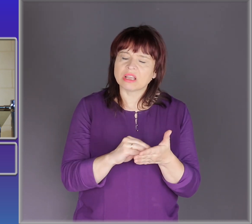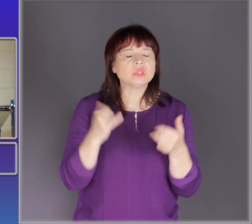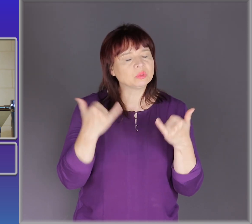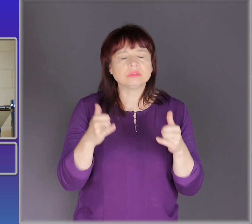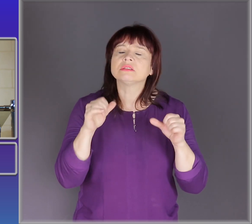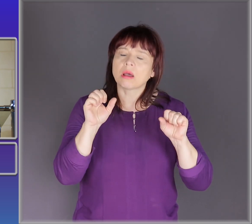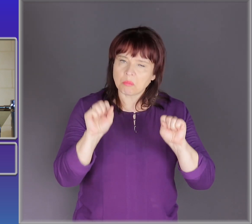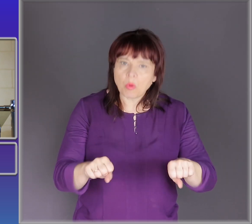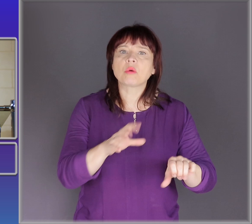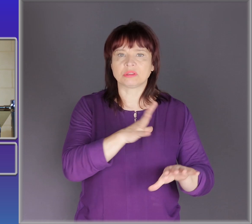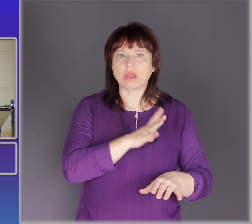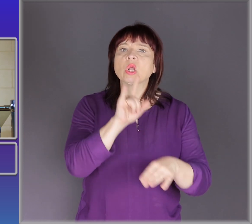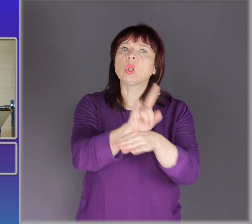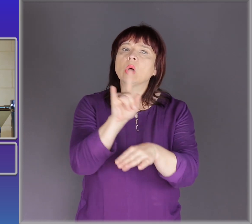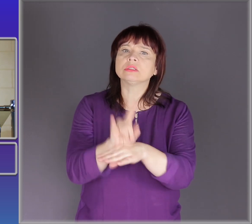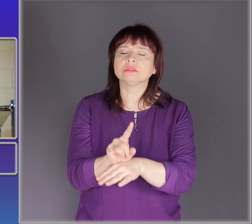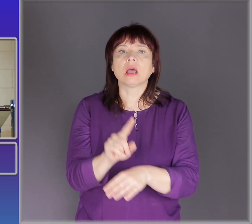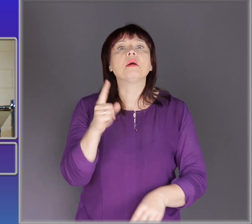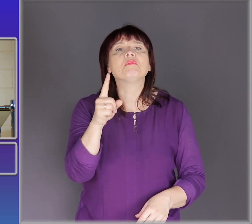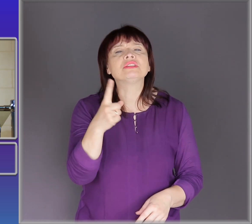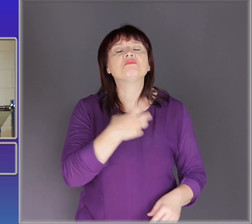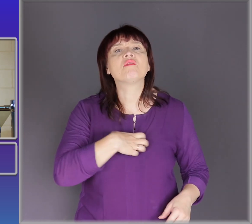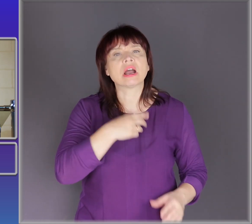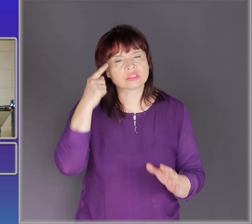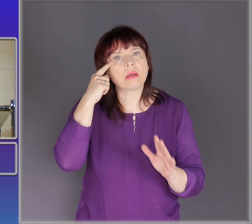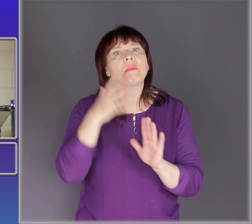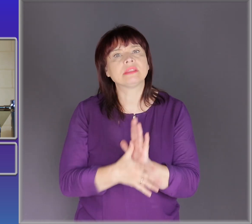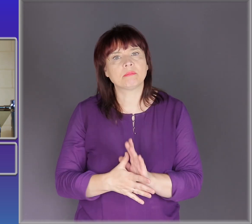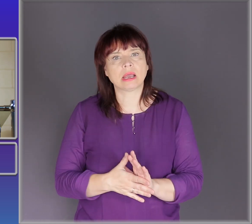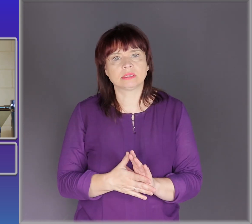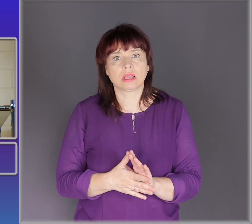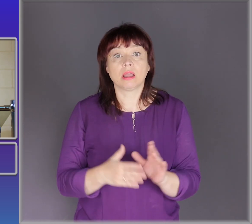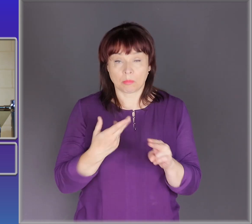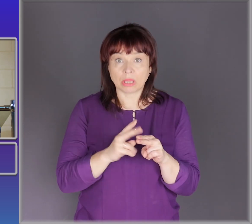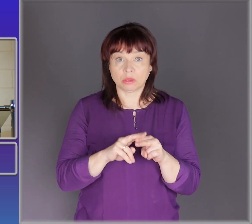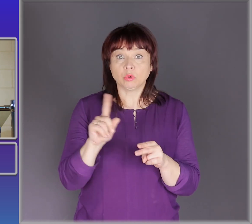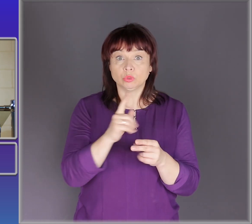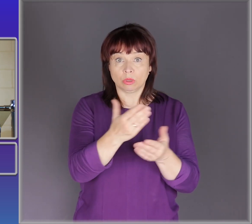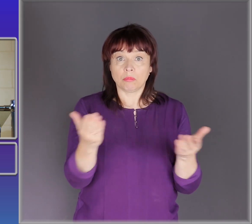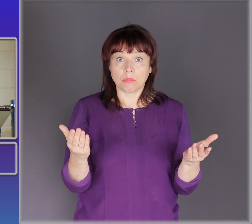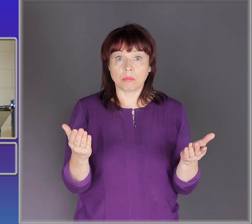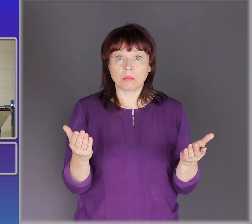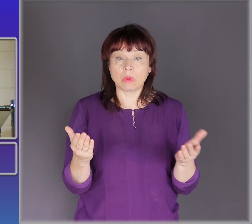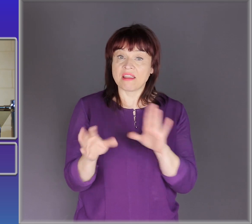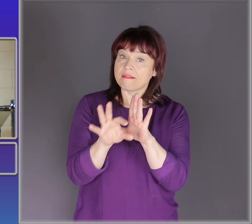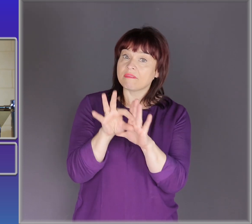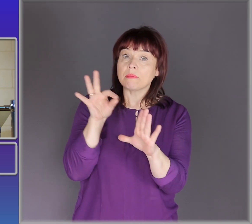чудеса могут быть ложными почему это важно понимать потому что в таком случае мы становимся